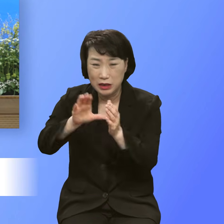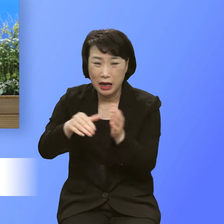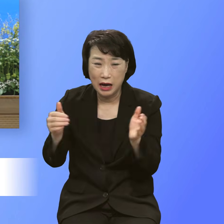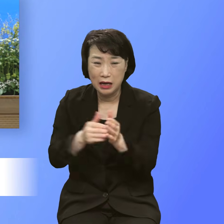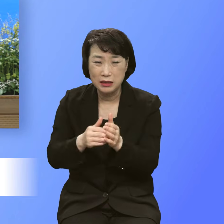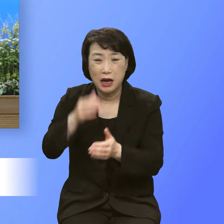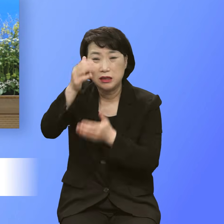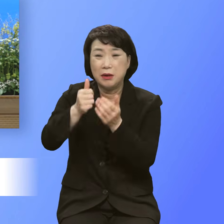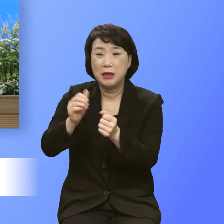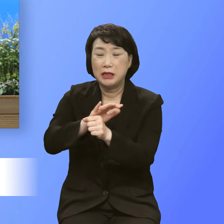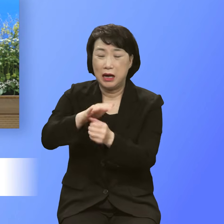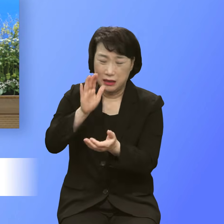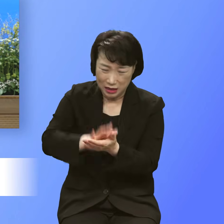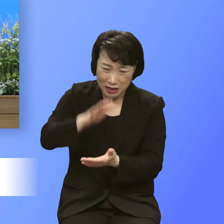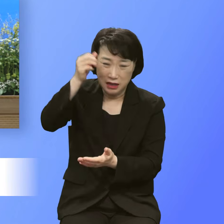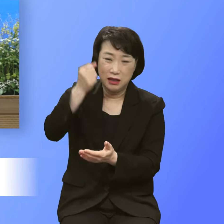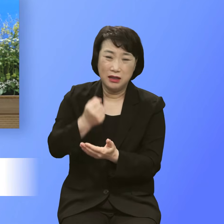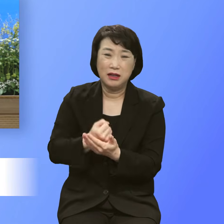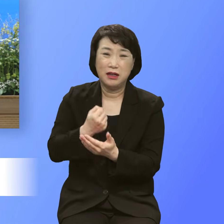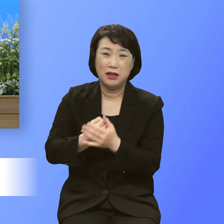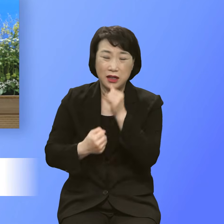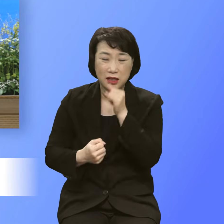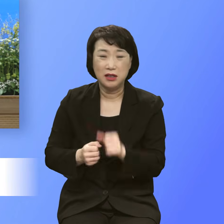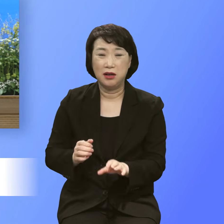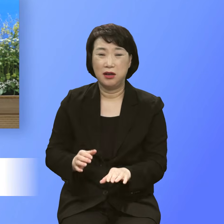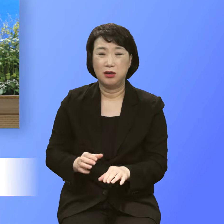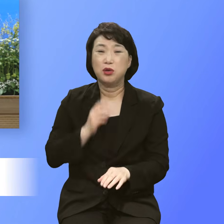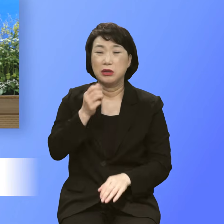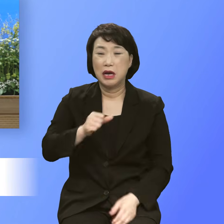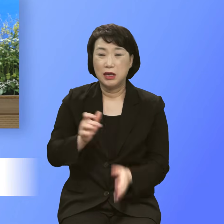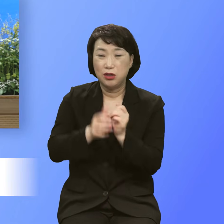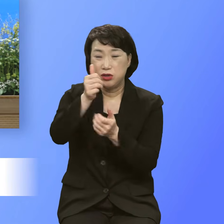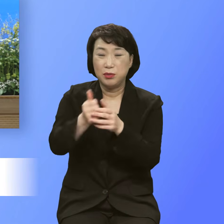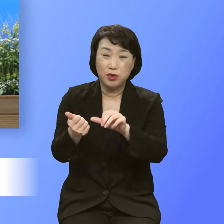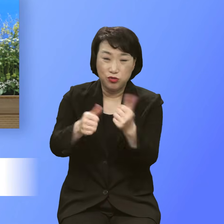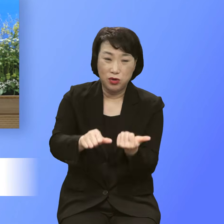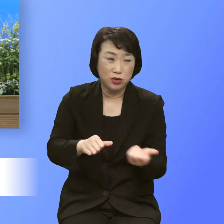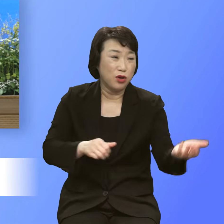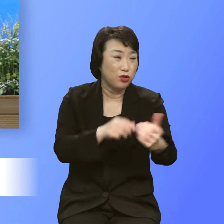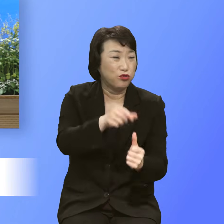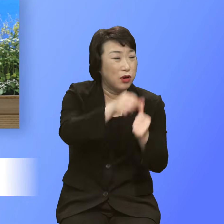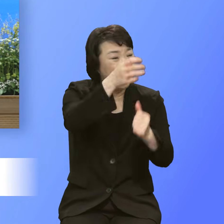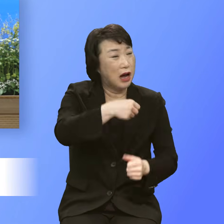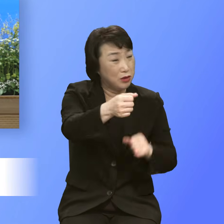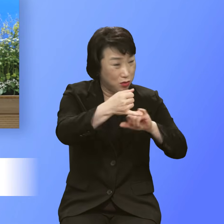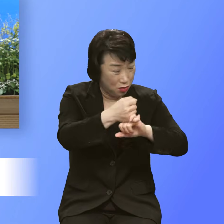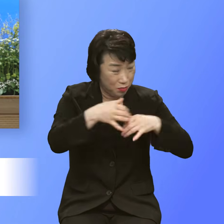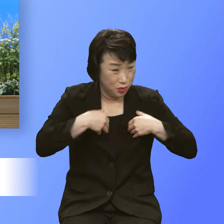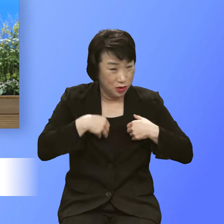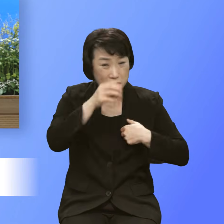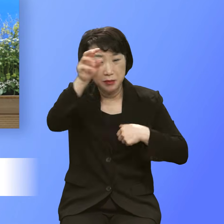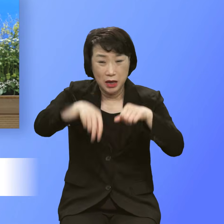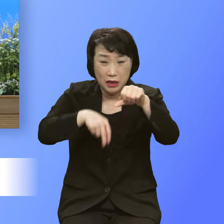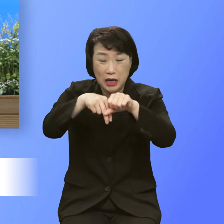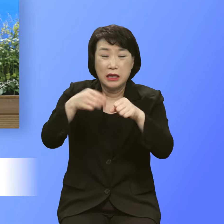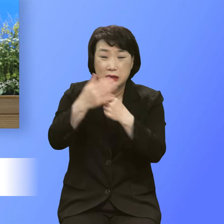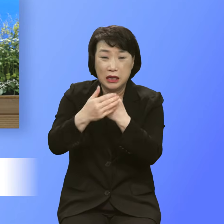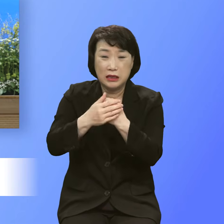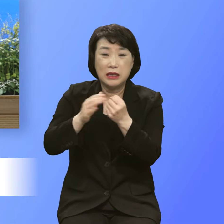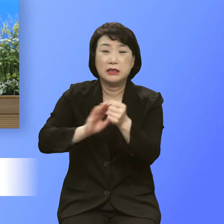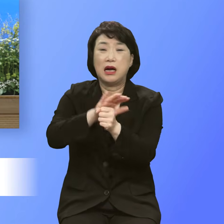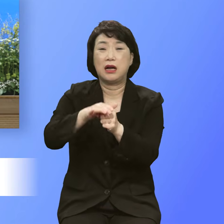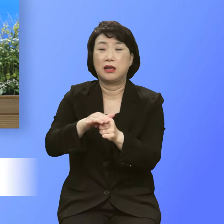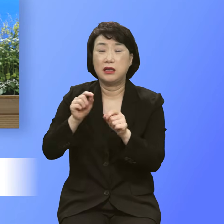아버지 하나님의 애끓는 사랑의 분량이요 독생자는 자기를 죽어도 너는 살아야 되나 십자가의 사랑의 분량이것만 나는 그 은혜를